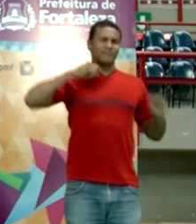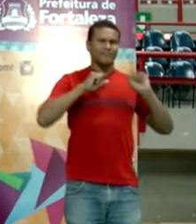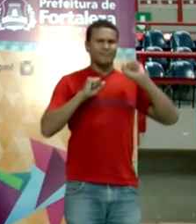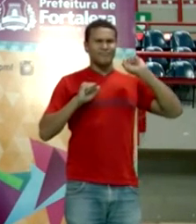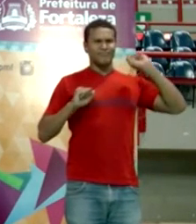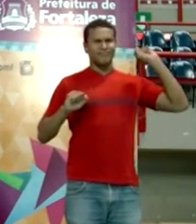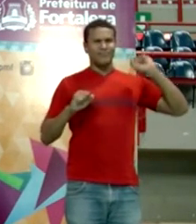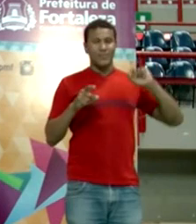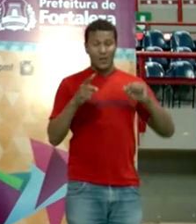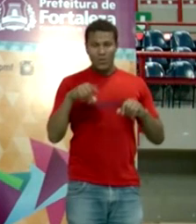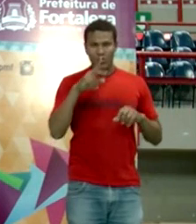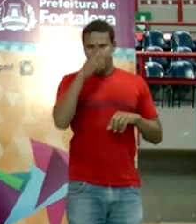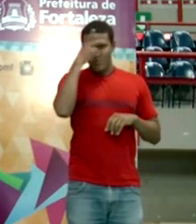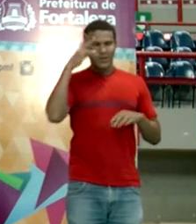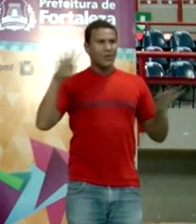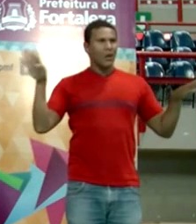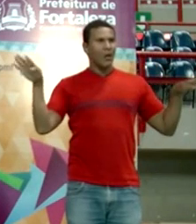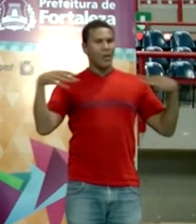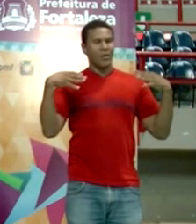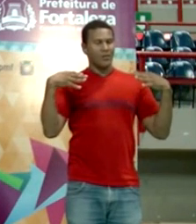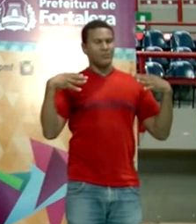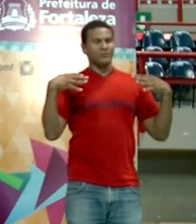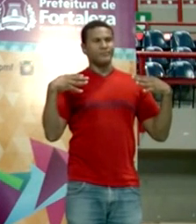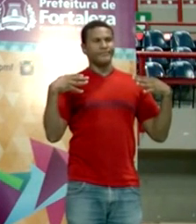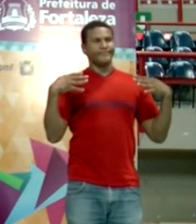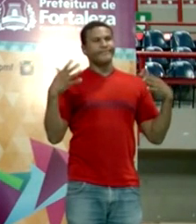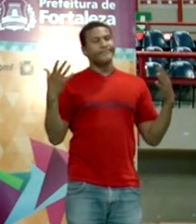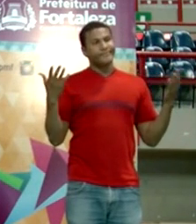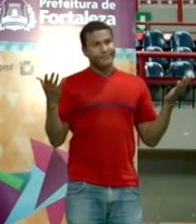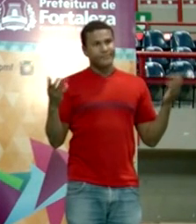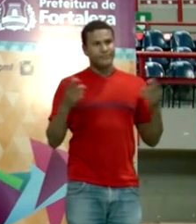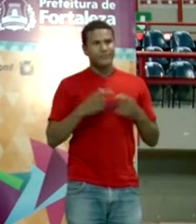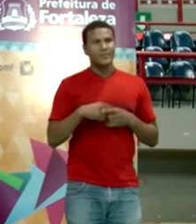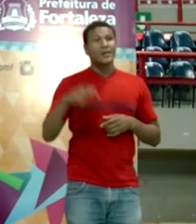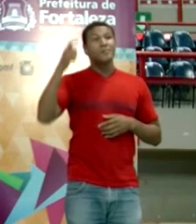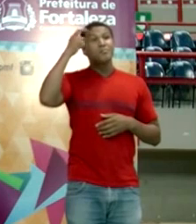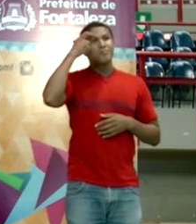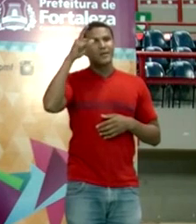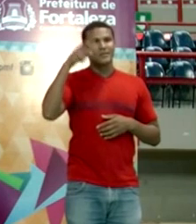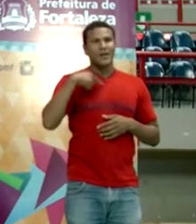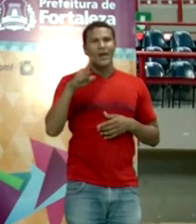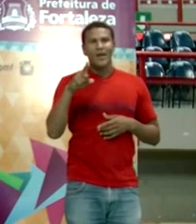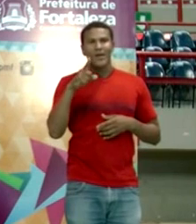você fizer isso, todo mundo vai olhar pra você. Vão pensar que é terrorista.